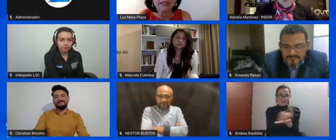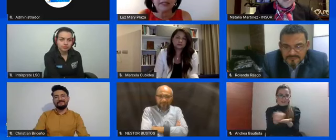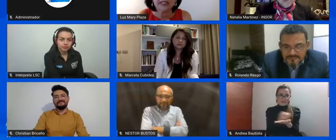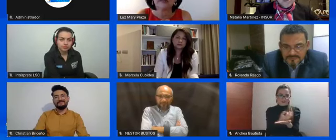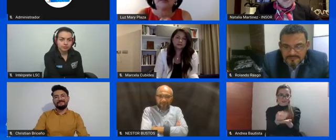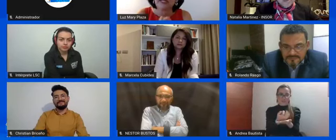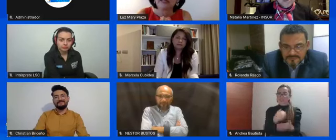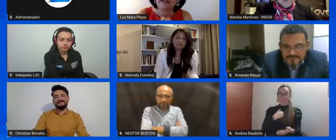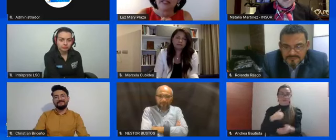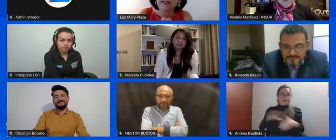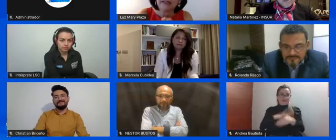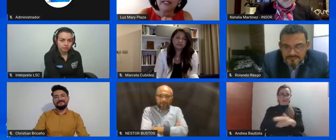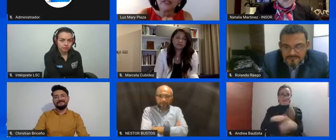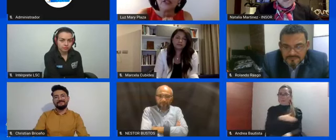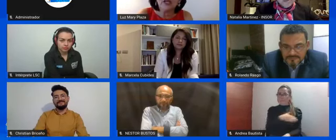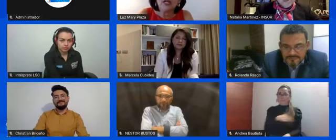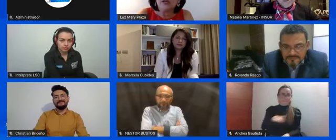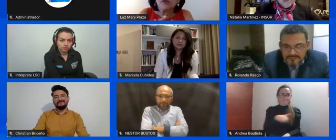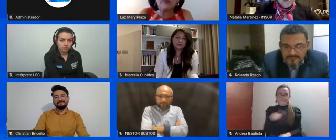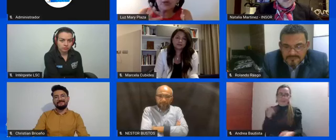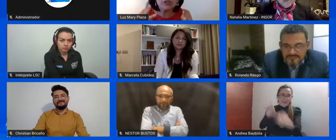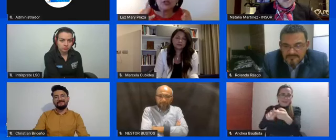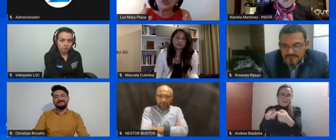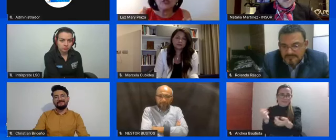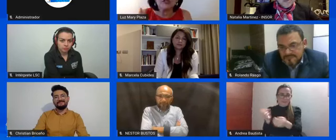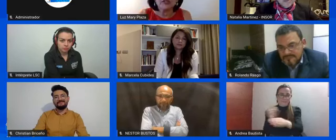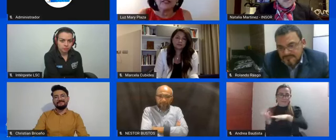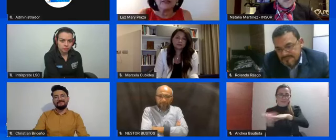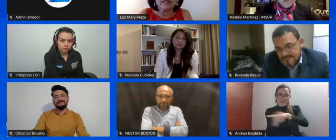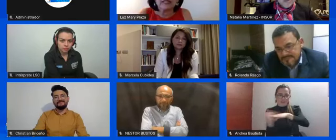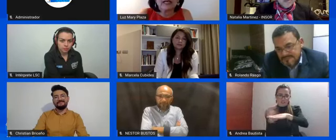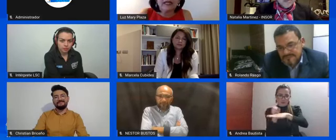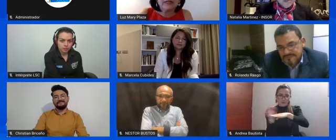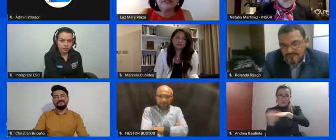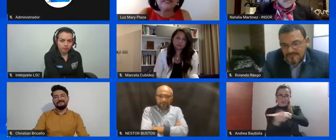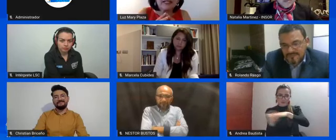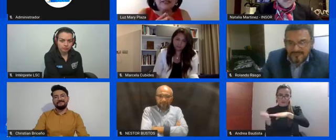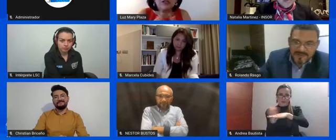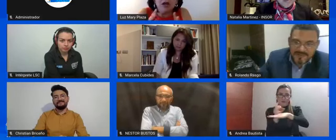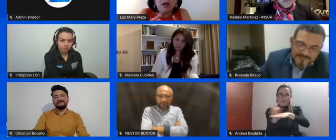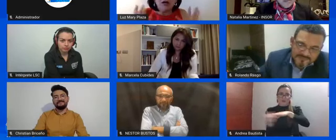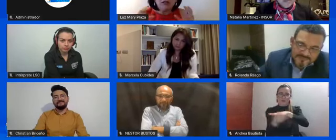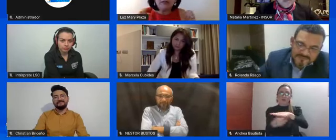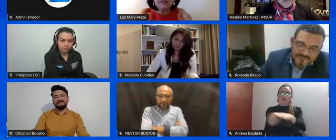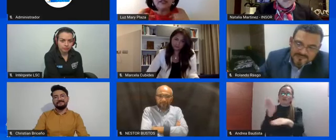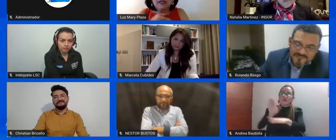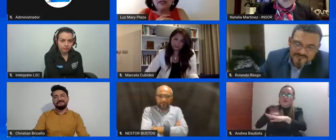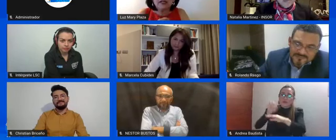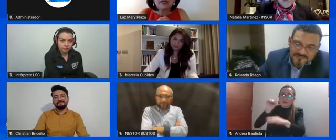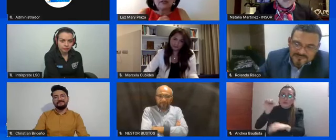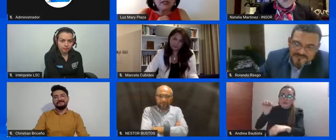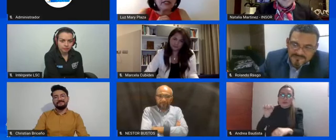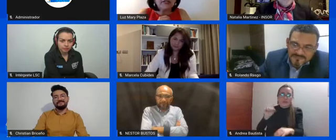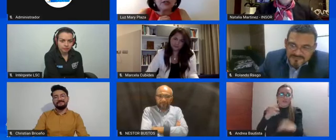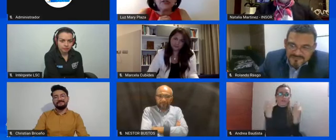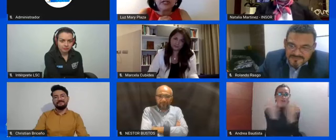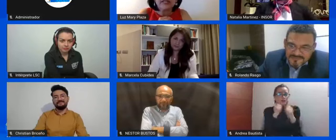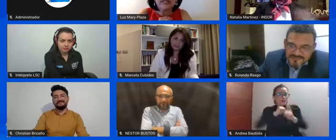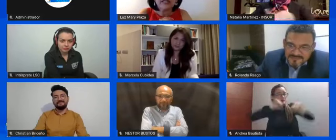las 10 de la mañana, la familia se estaba levantando, fue bochornoso eso porque, ay, ¿cómo están? Ay, ¿cómo está la